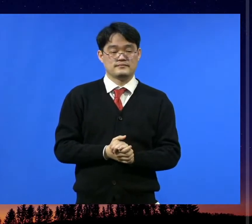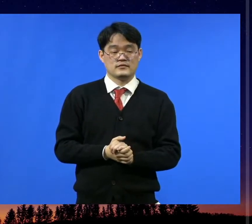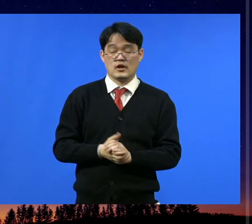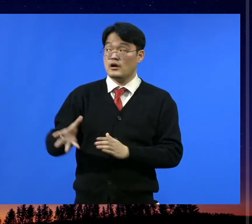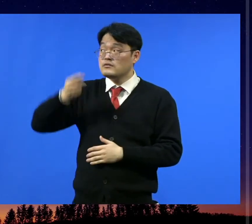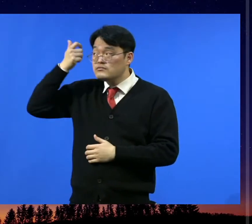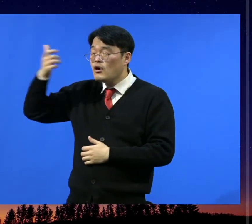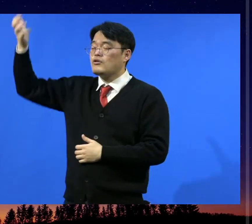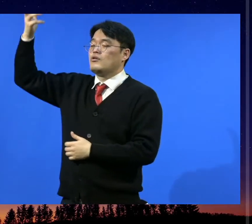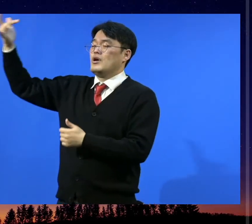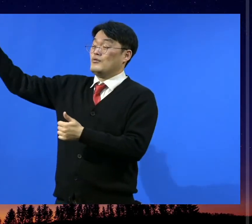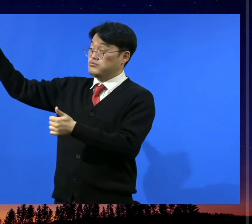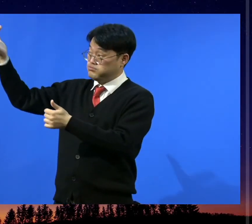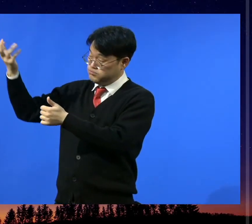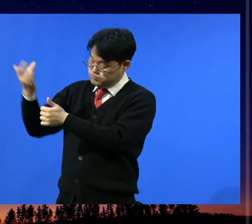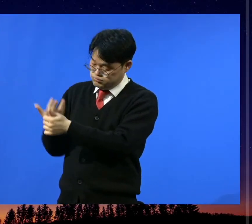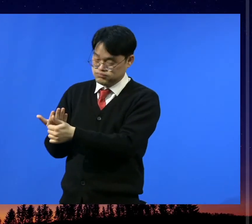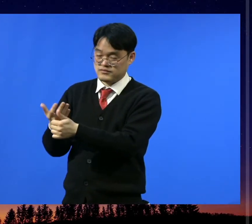거예요.